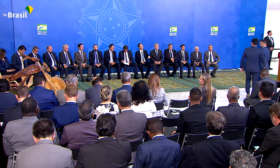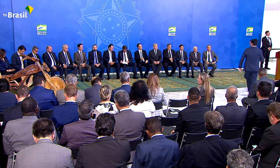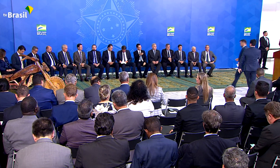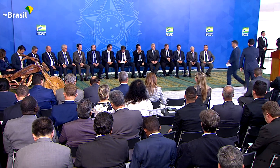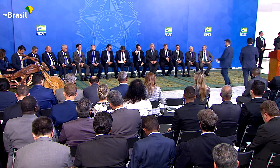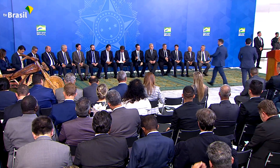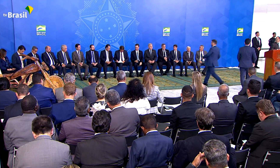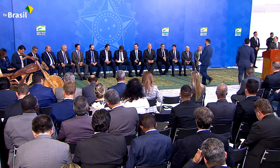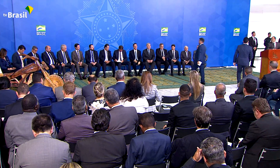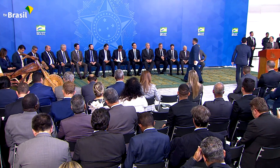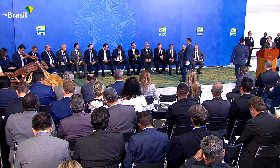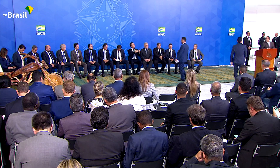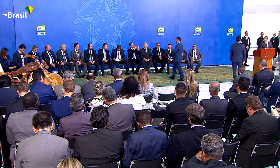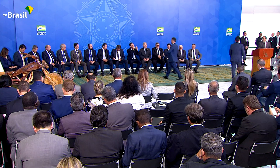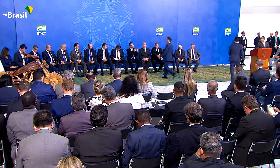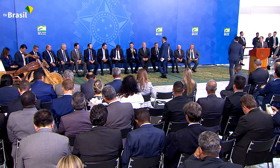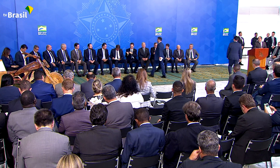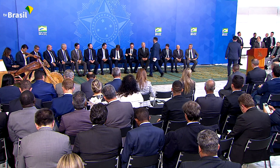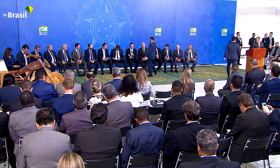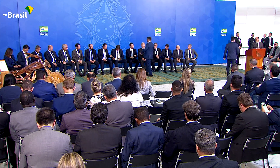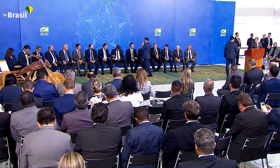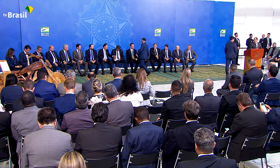E aí